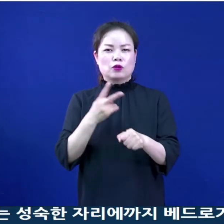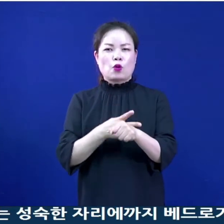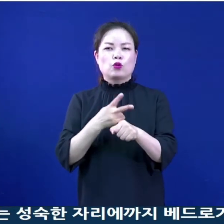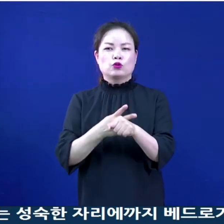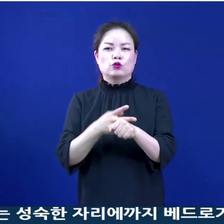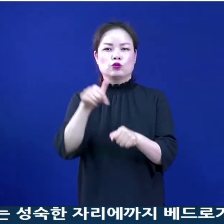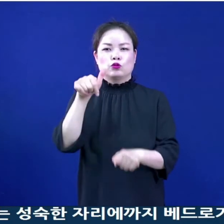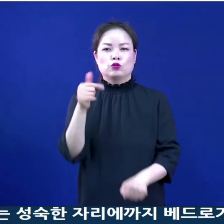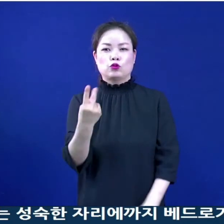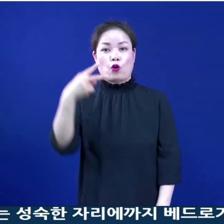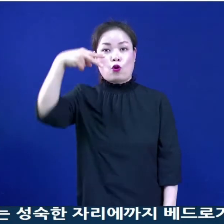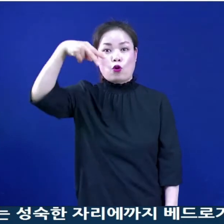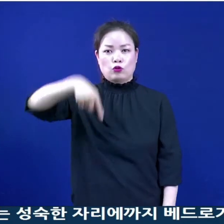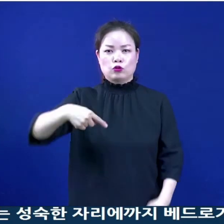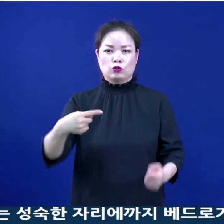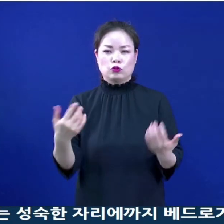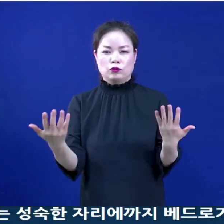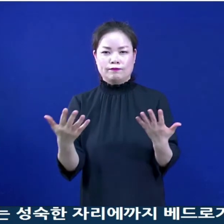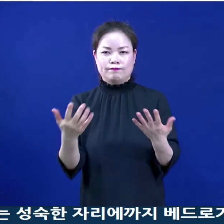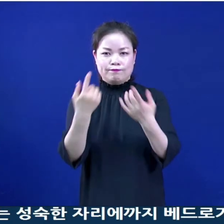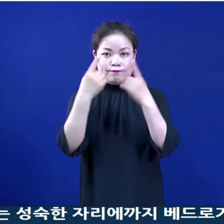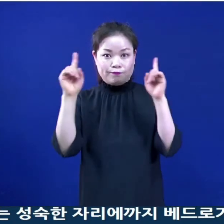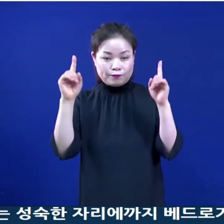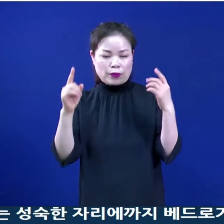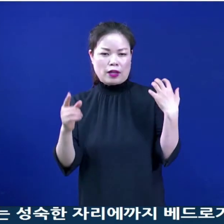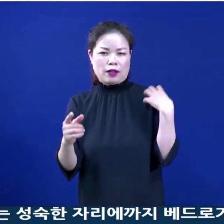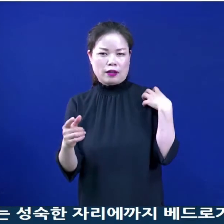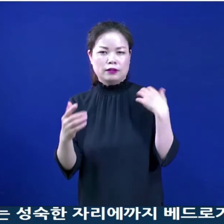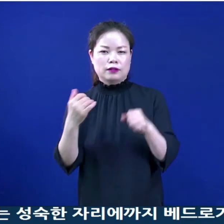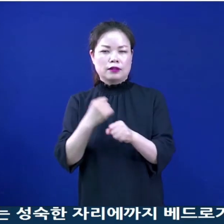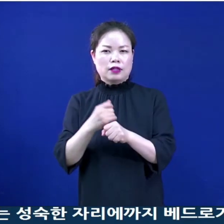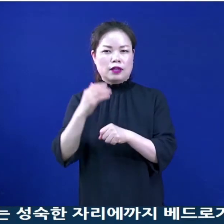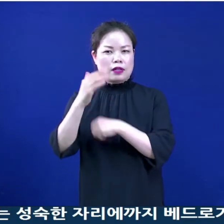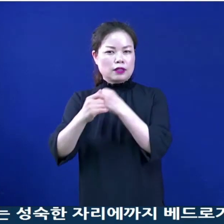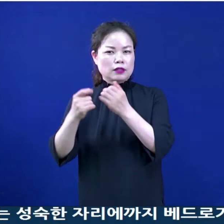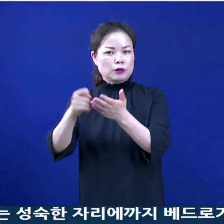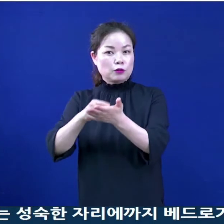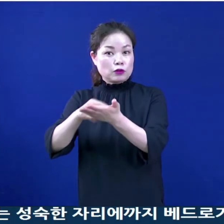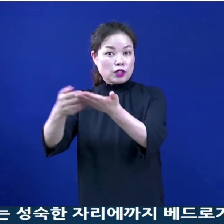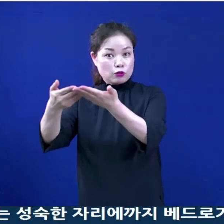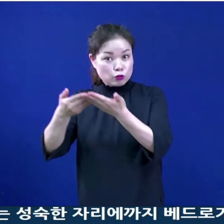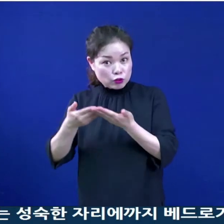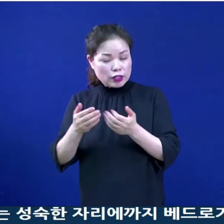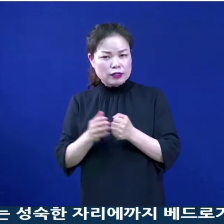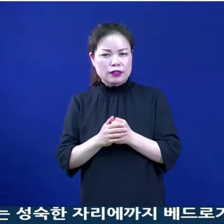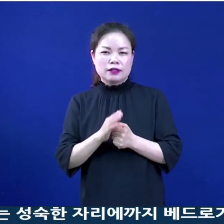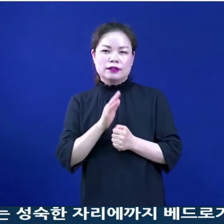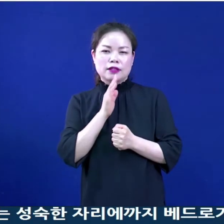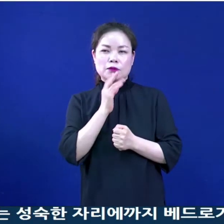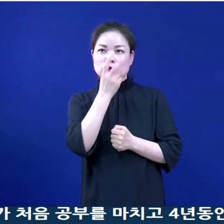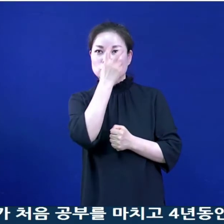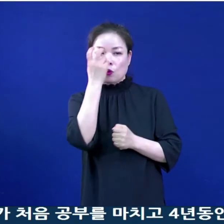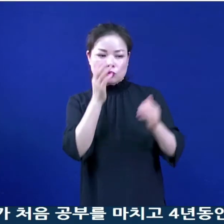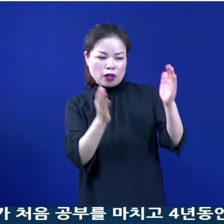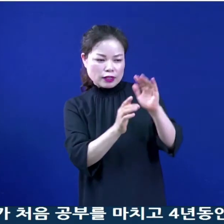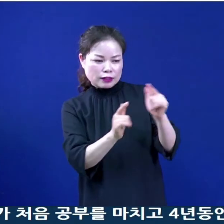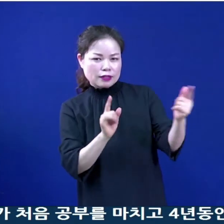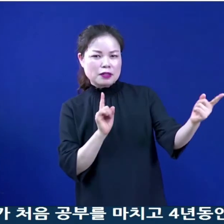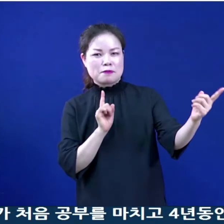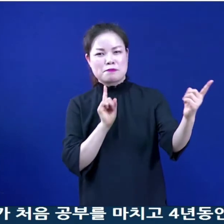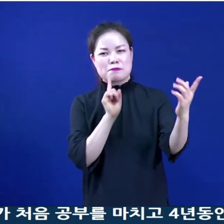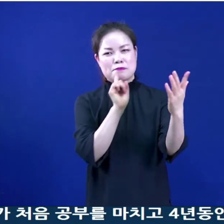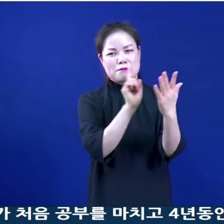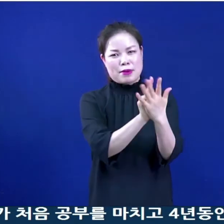할 때는 따라오는 이 하나님이 주시는 작은 보상이 있는데 참 똑똑한 학생들을 만나는